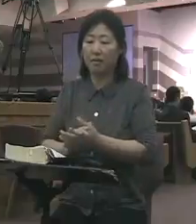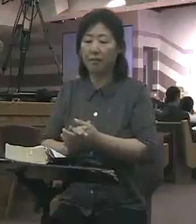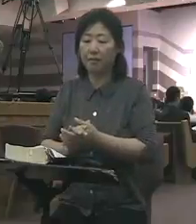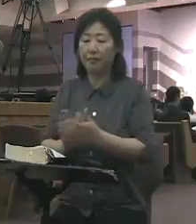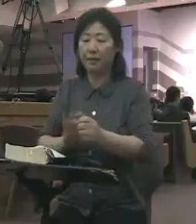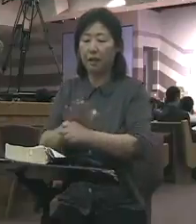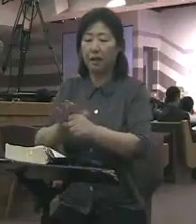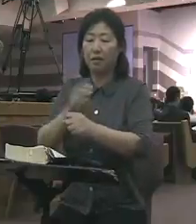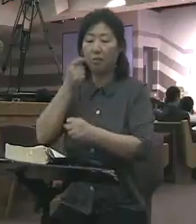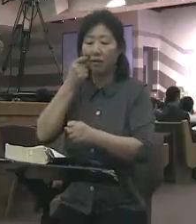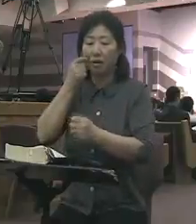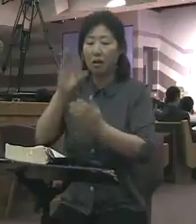사랑하지 못할 때 우리 사로잡히더라.